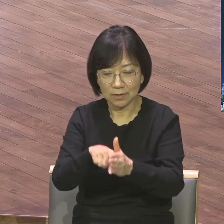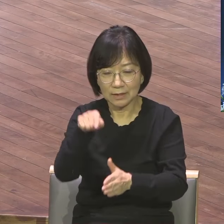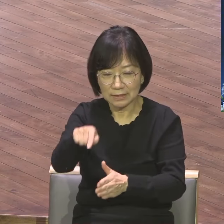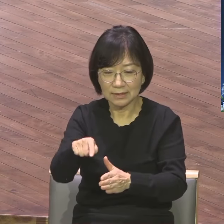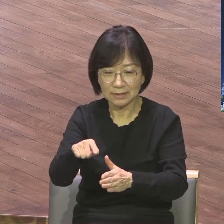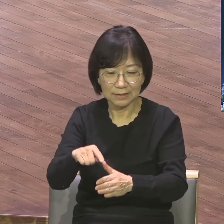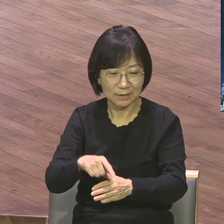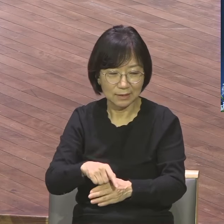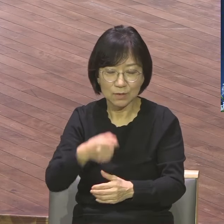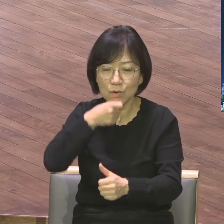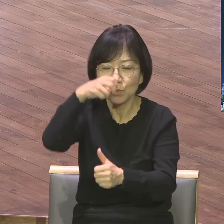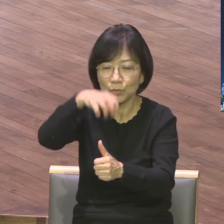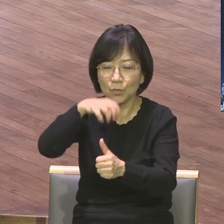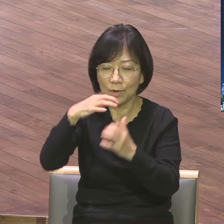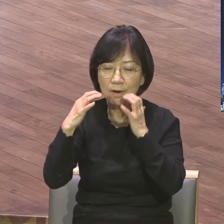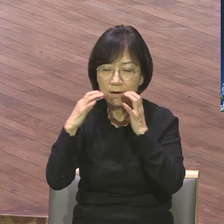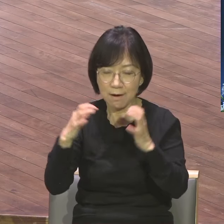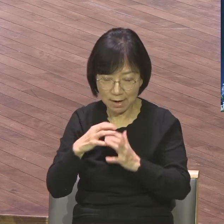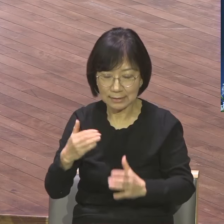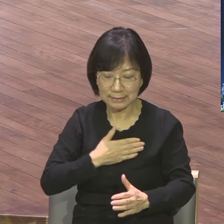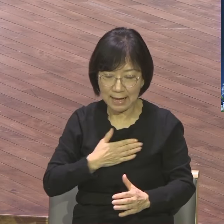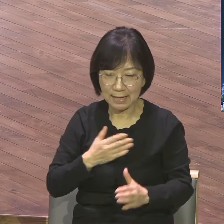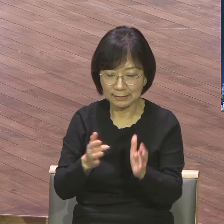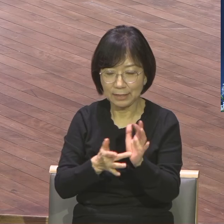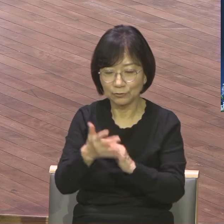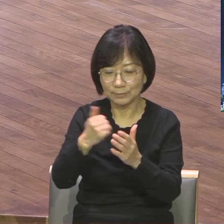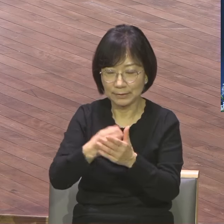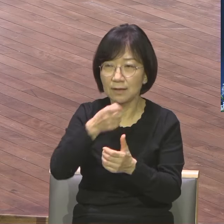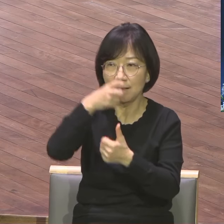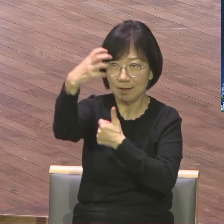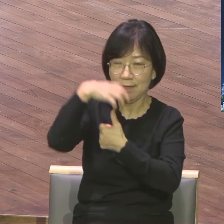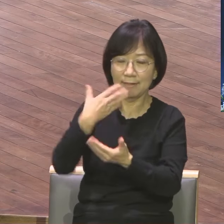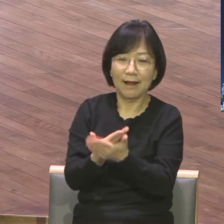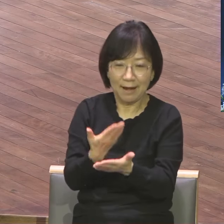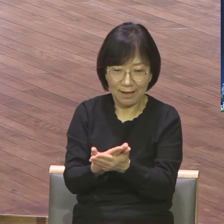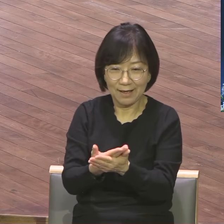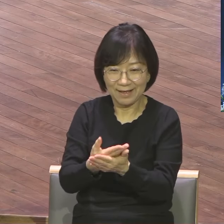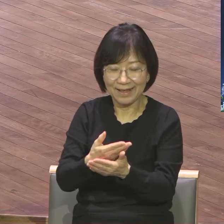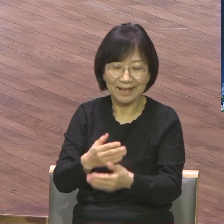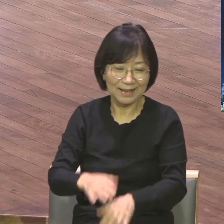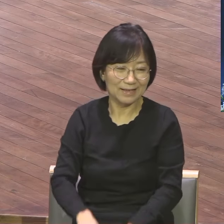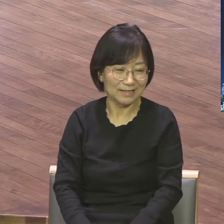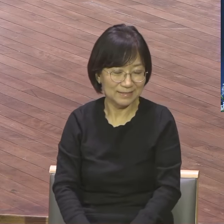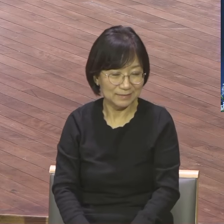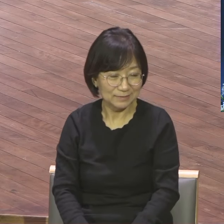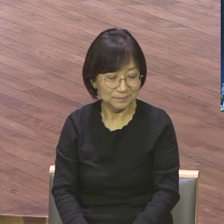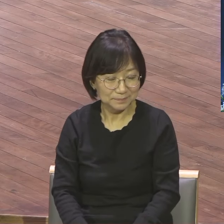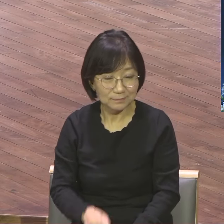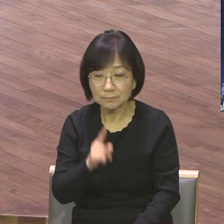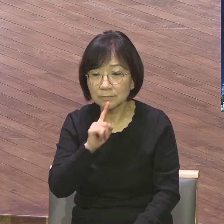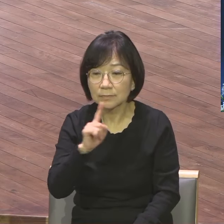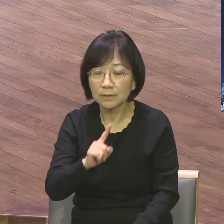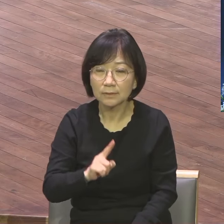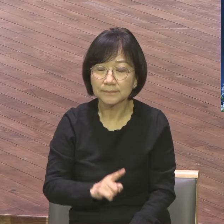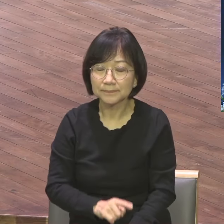구약에 예언한 모든 것을 이루어야 된다. 이 말은 뭐지요?